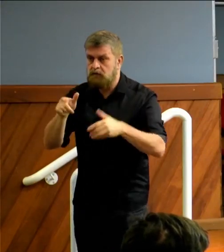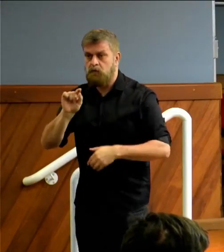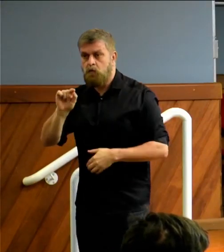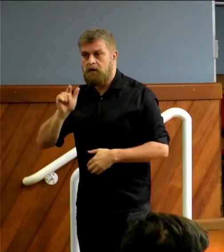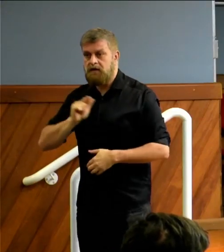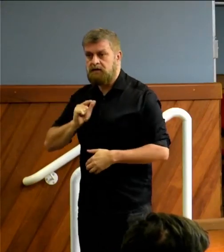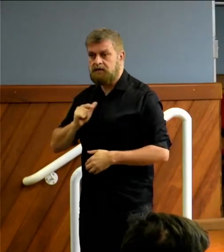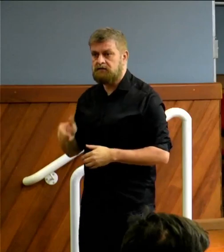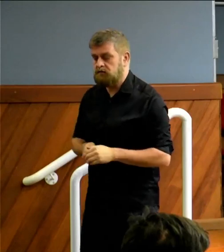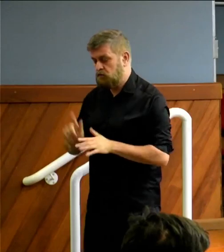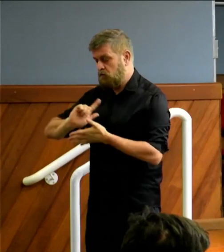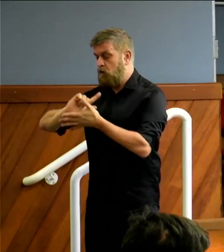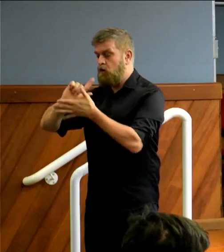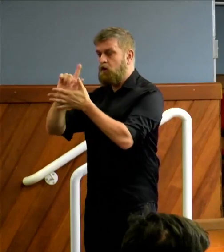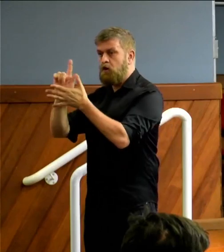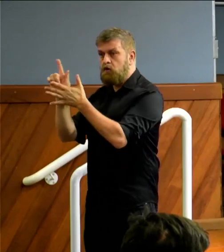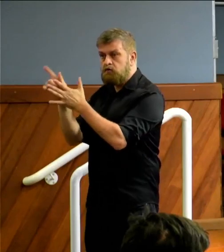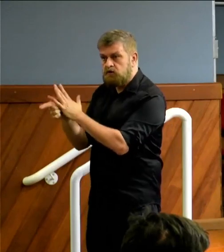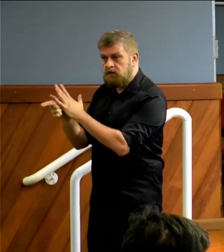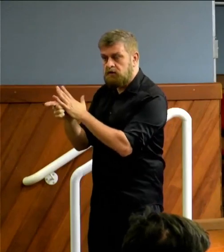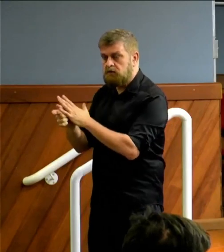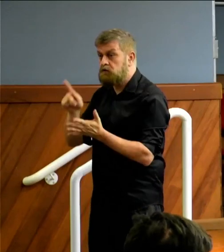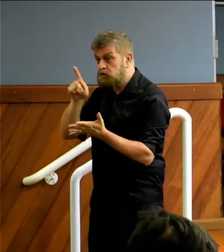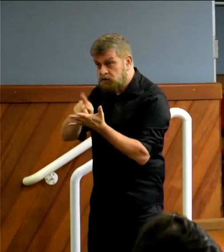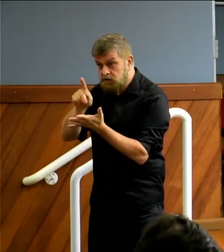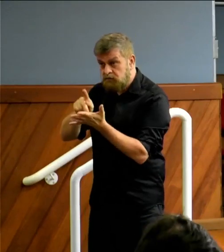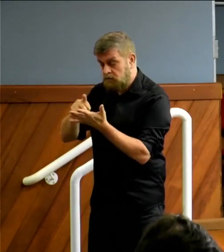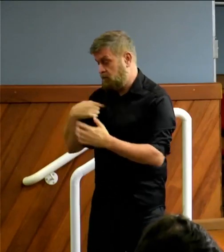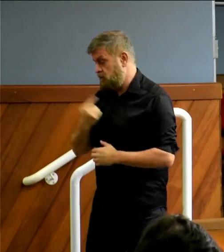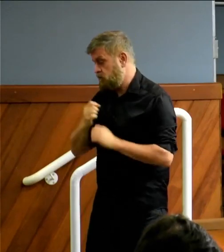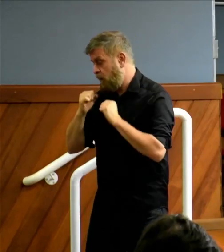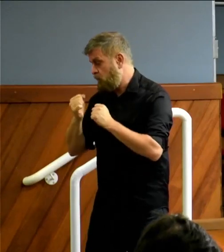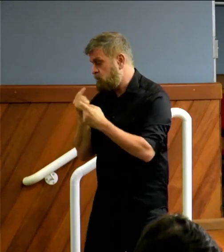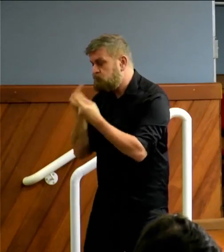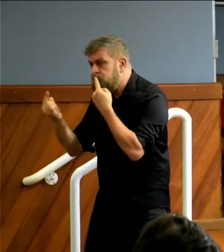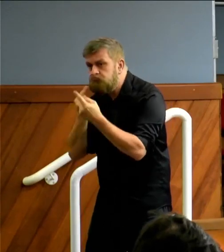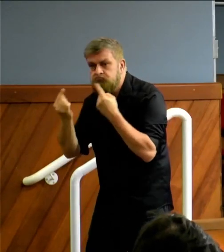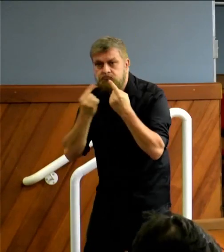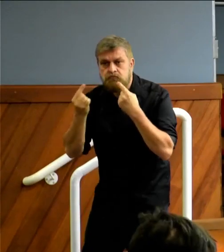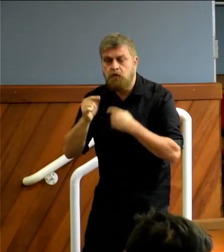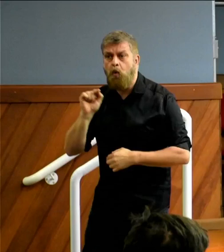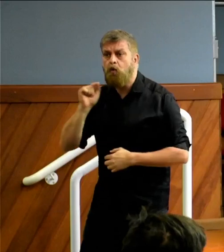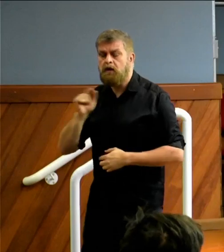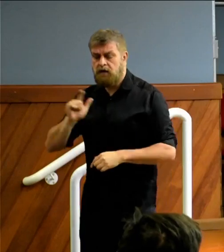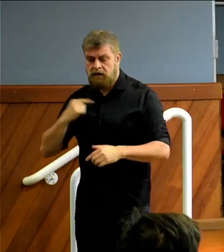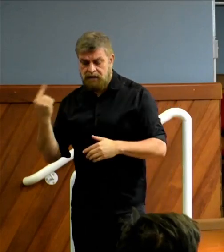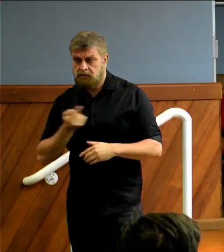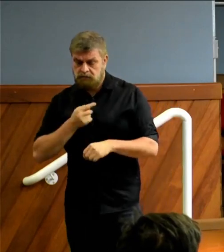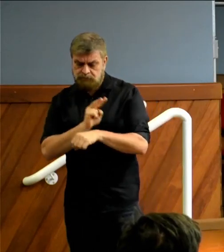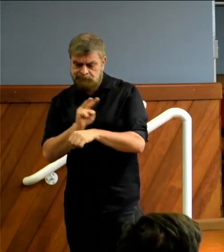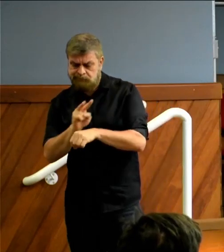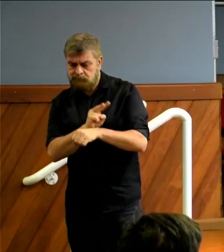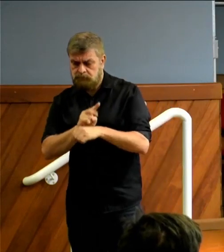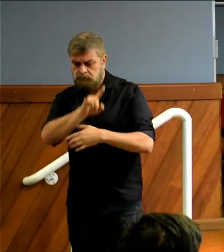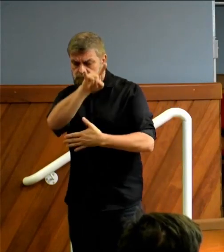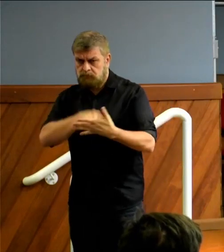nessas configurações de gênero que, de verdade, a gente pode até discutir o que isso traz para os tratamentos do